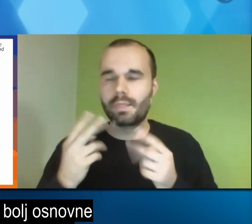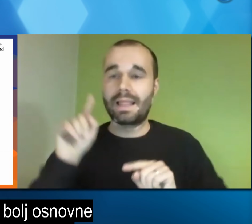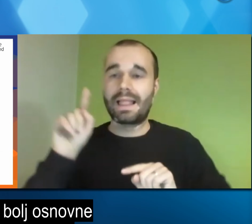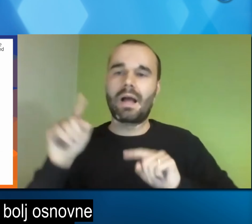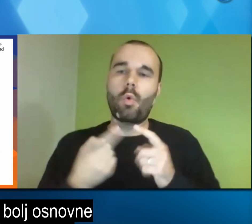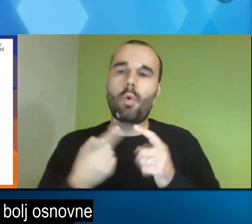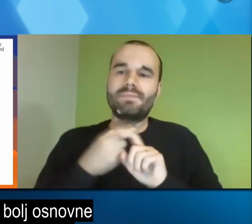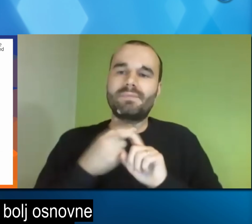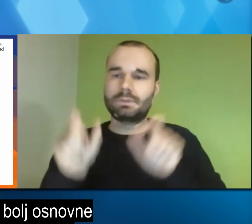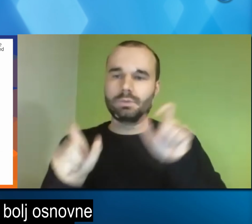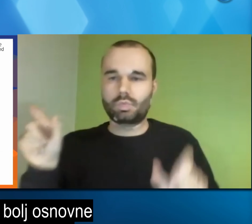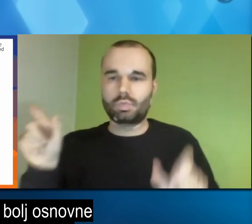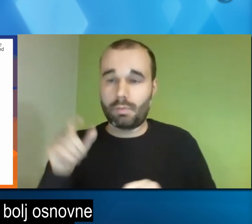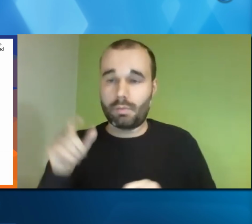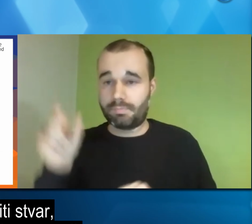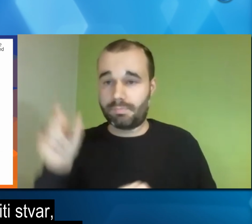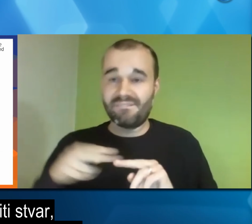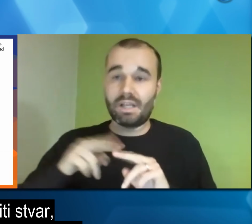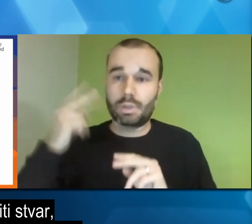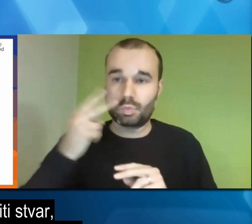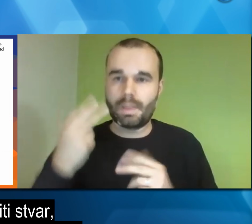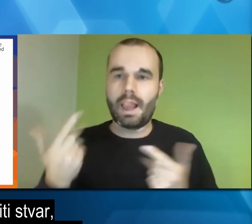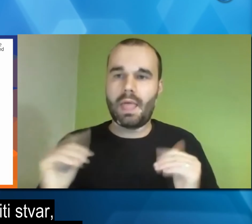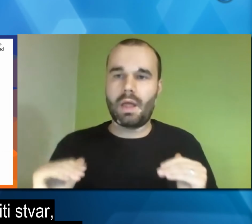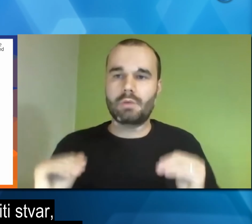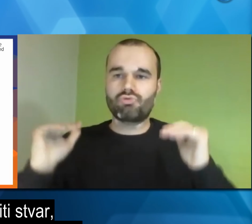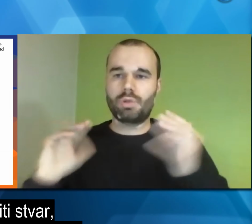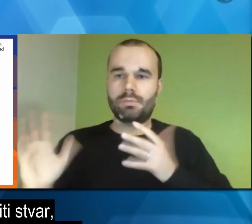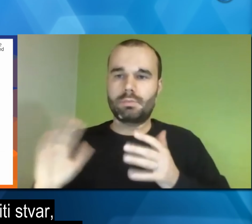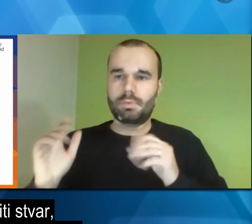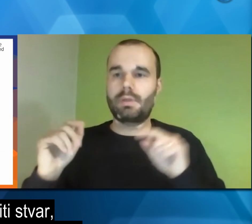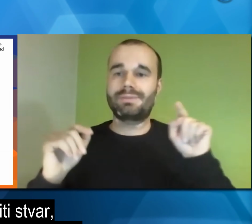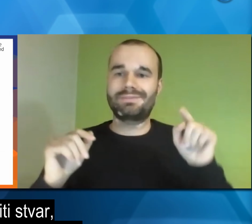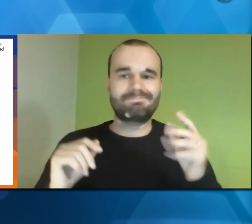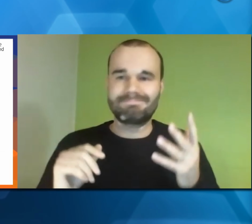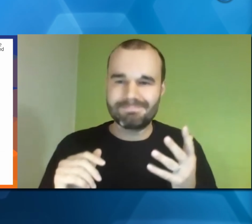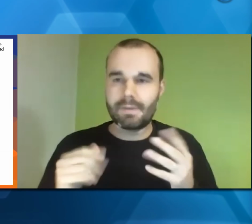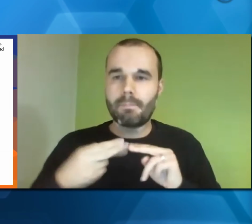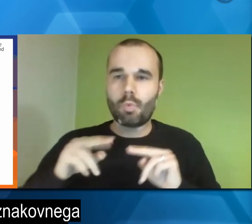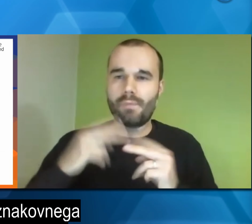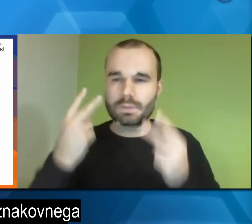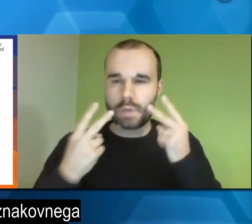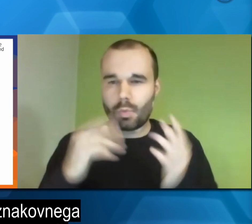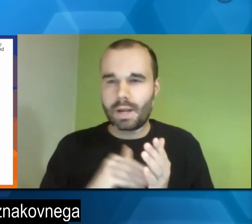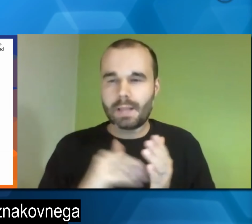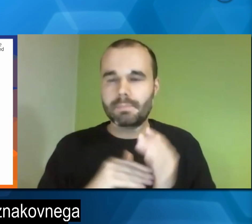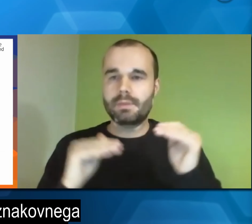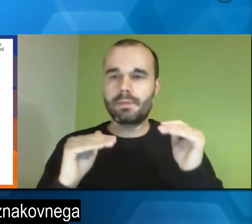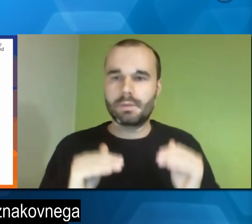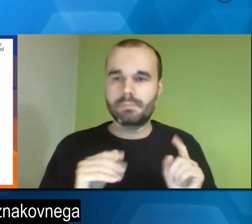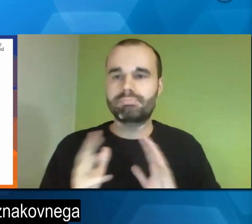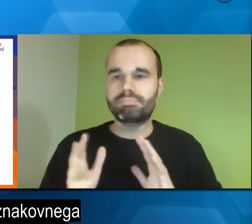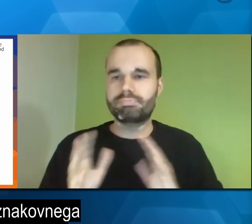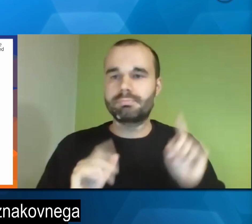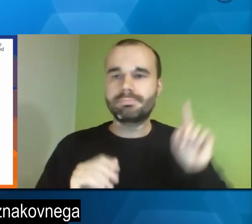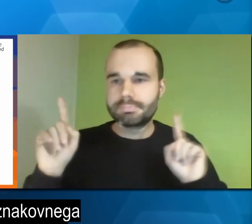bolj osnovne izraze in zelo vizualno predstaviti stvar, da so me lažje razumeli. Saj klasičnega